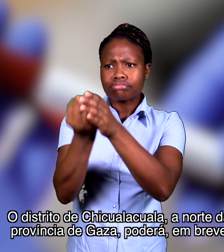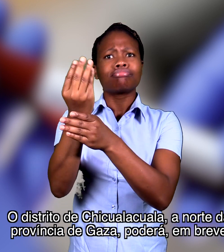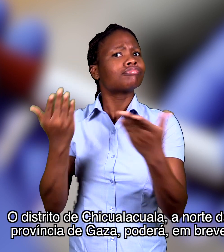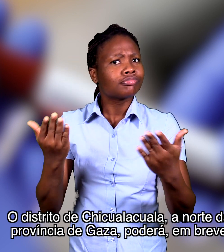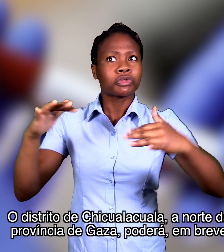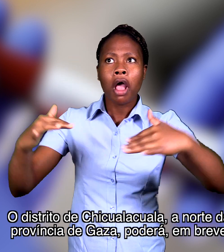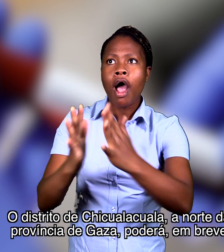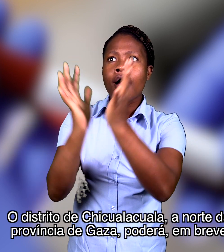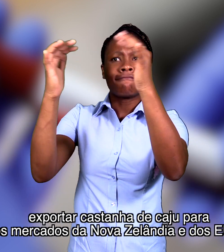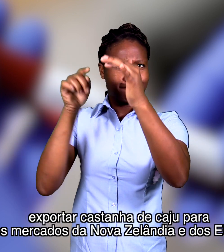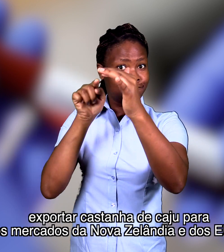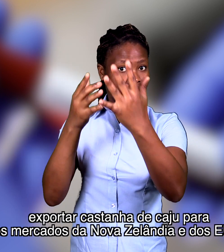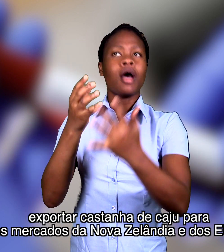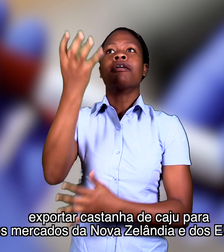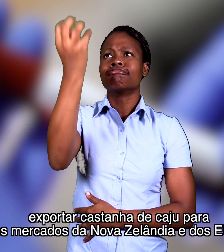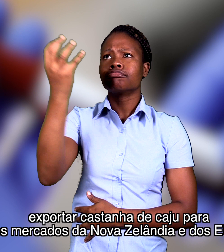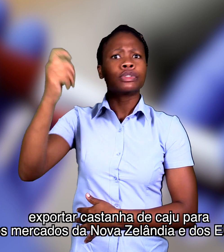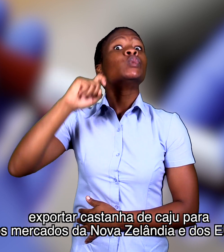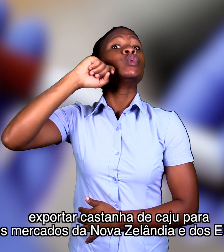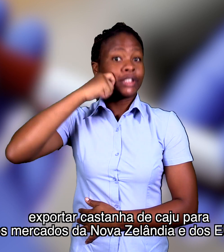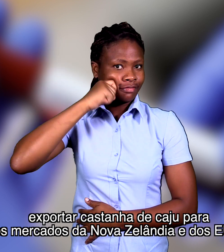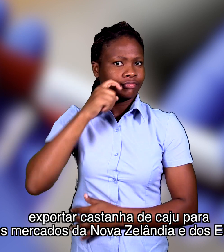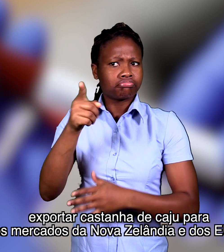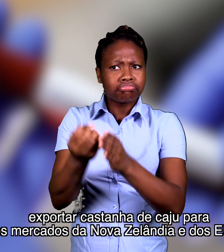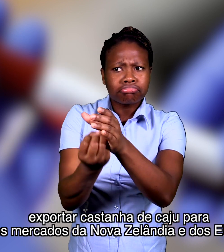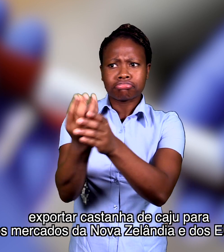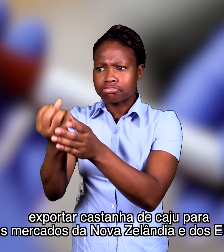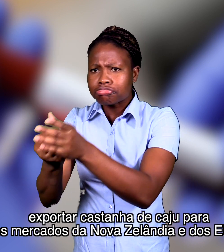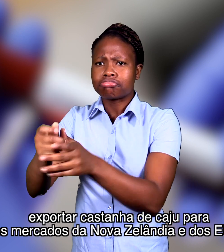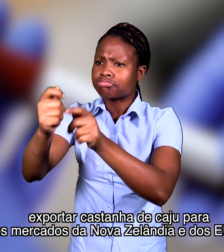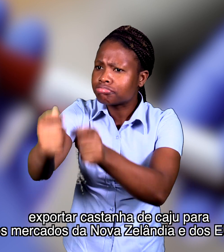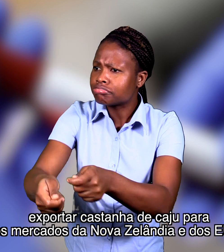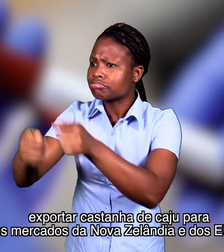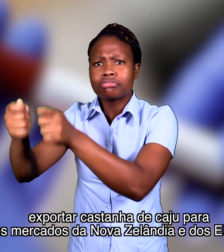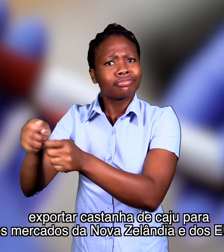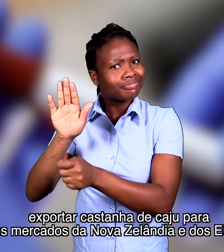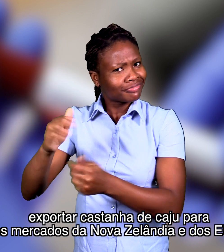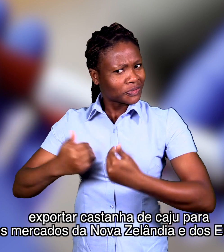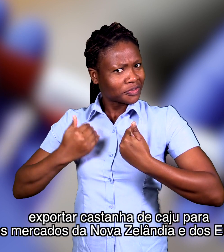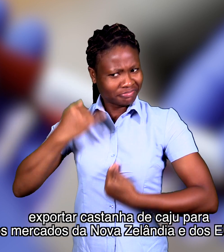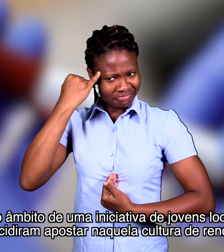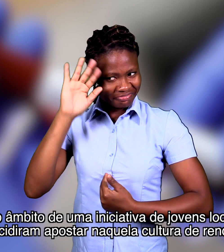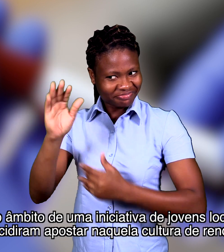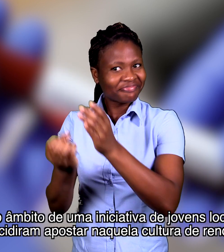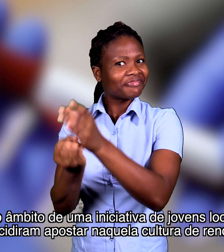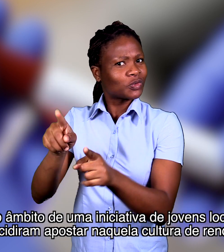Gaza, poderá em breve exportar castanha de caju para os mercados da Nova Zelândia e dos Estados Unidos da América no âmbito de uma